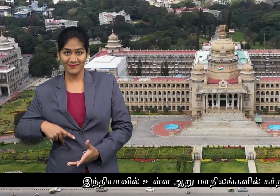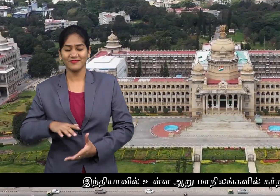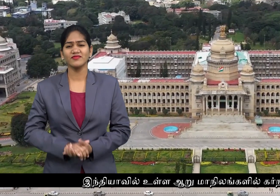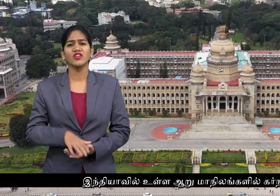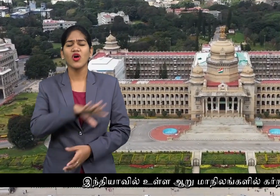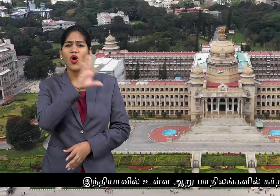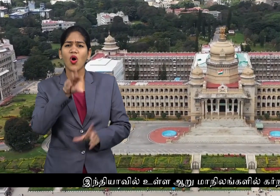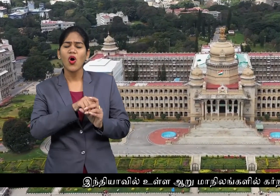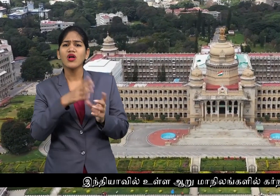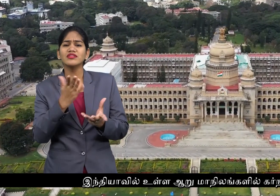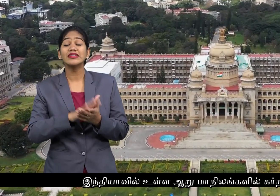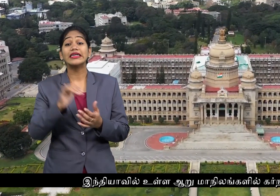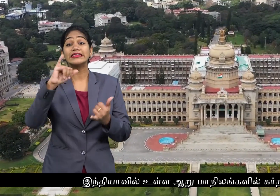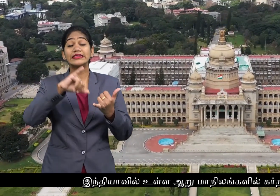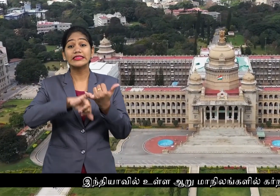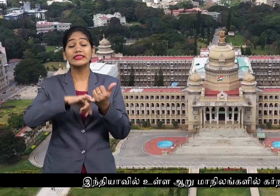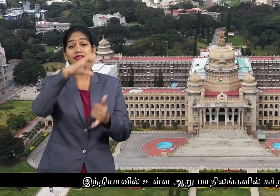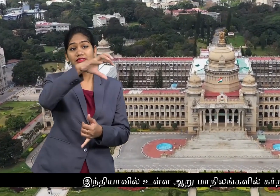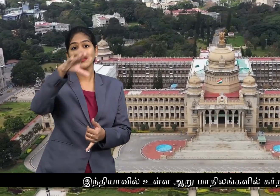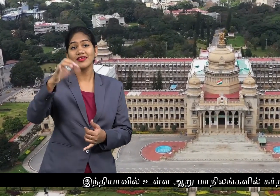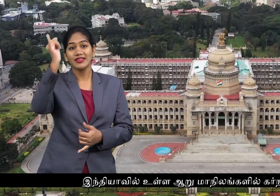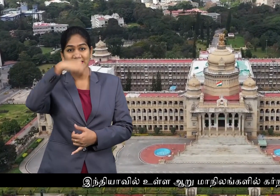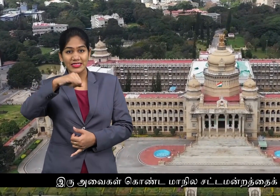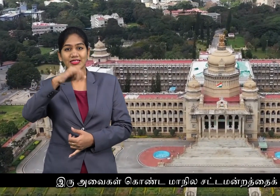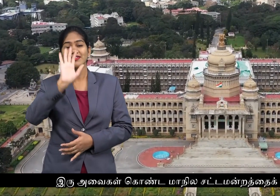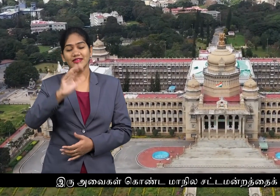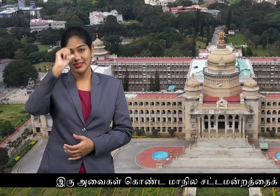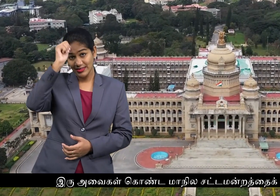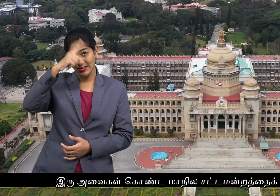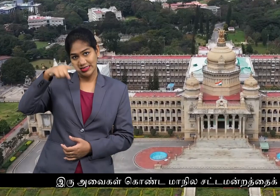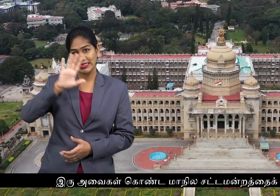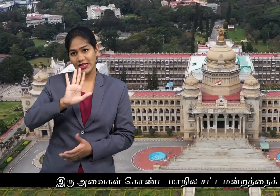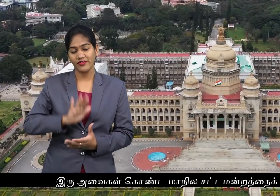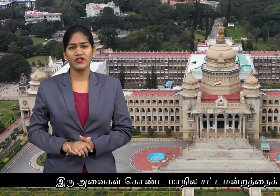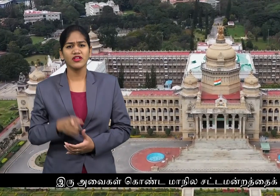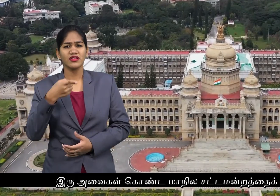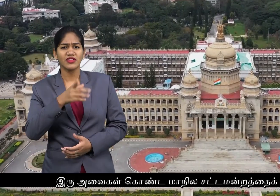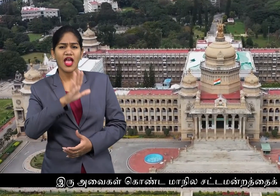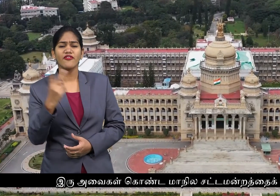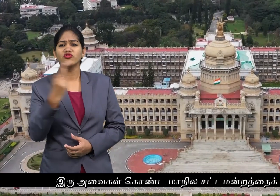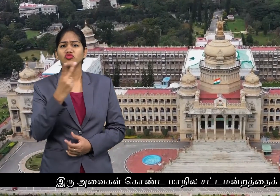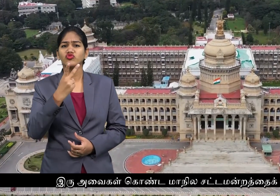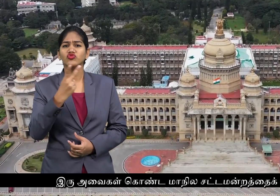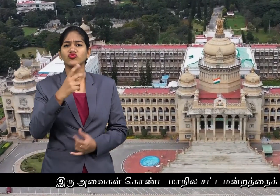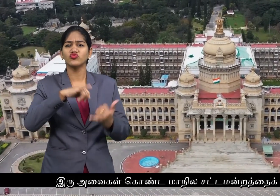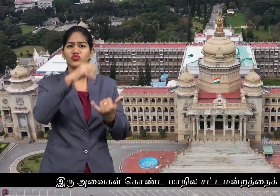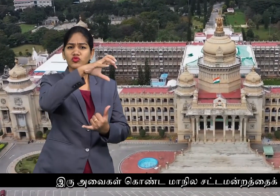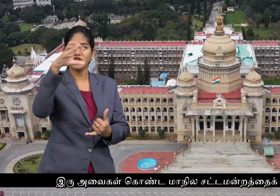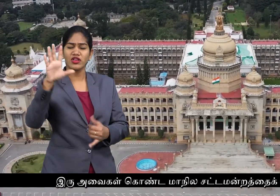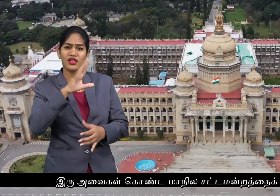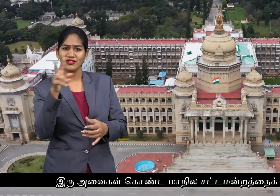இந்தியாவில் உள்ள 6 மாநிலங்களில் கர்நாடகாவும் 2 அவைகள் கொண்ட மாநிலம் சட்டமன்றத்தை